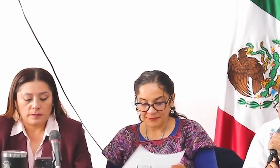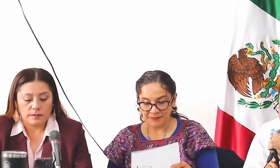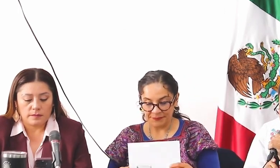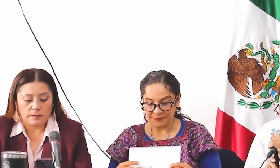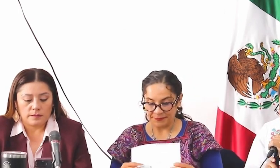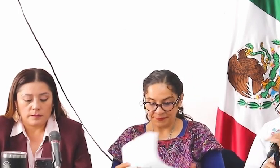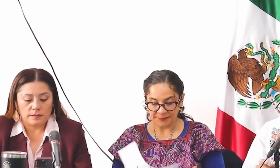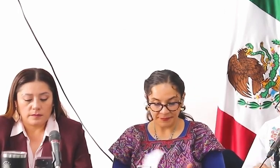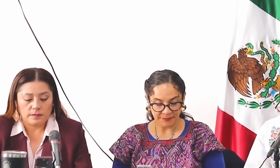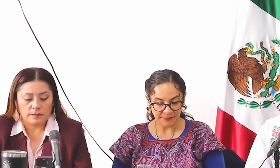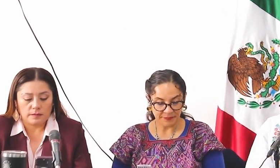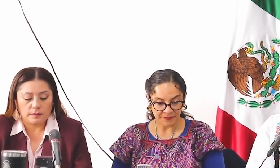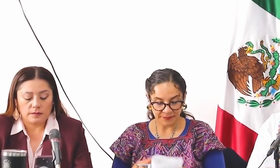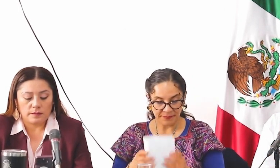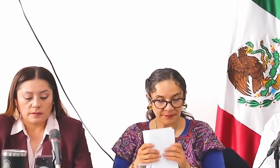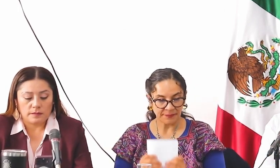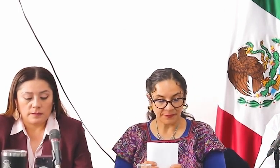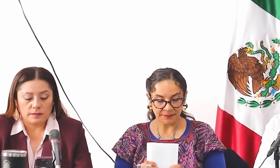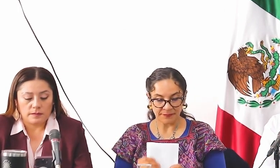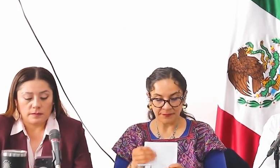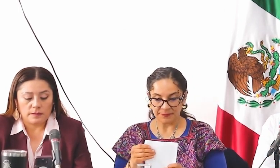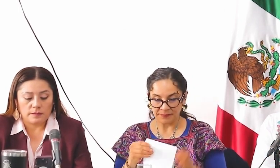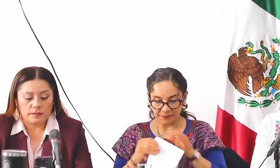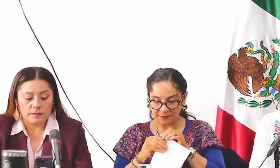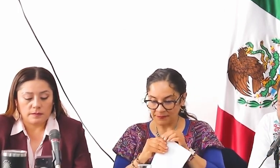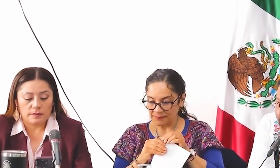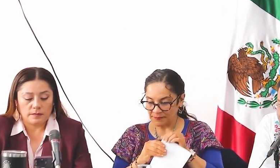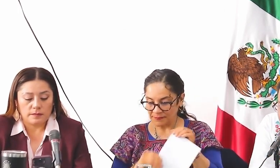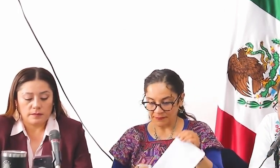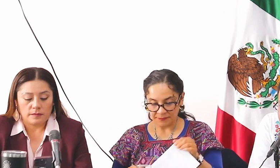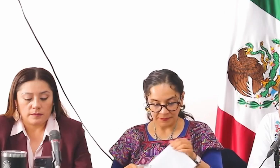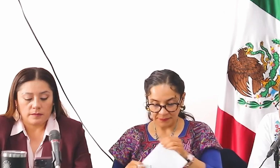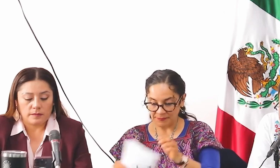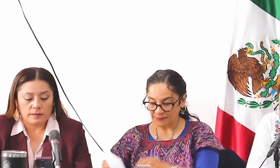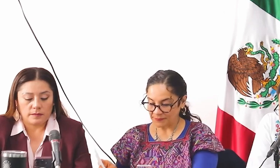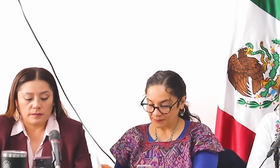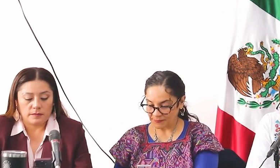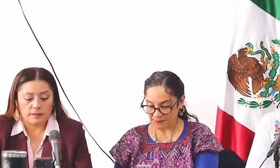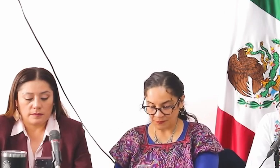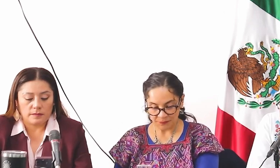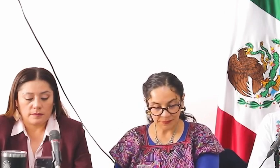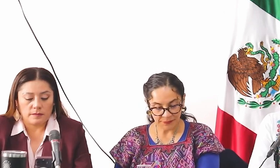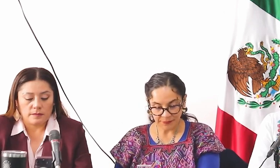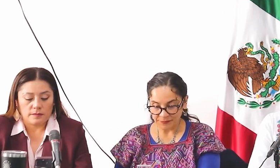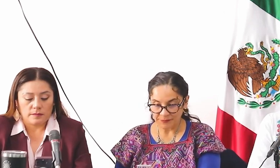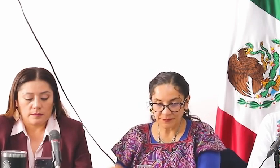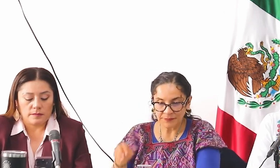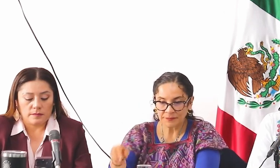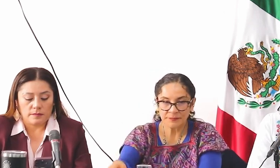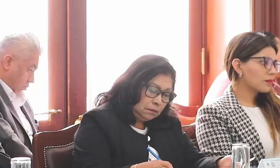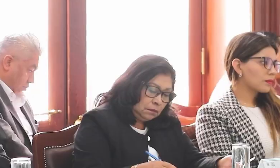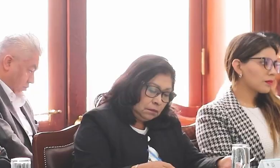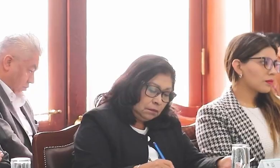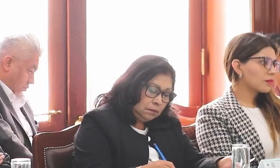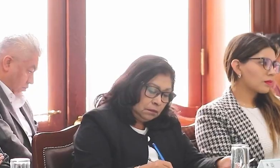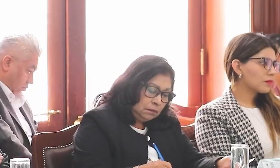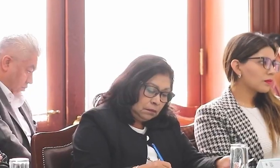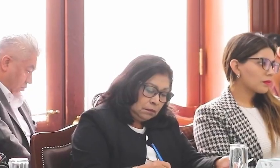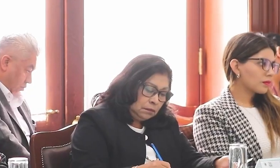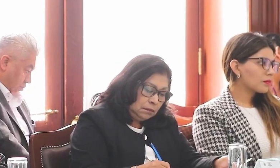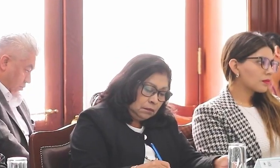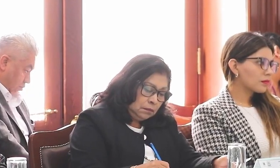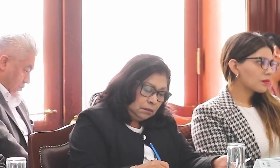Universidad Autónoma de la Ciudad de México consideró necesario un presupuesto de poco más de 2.040 millones de pesos